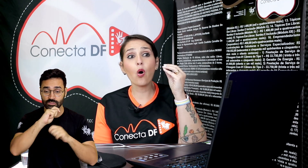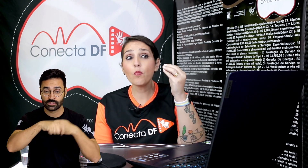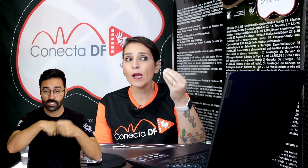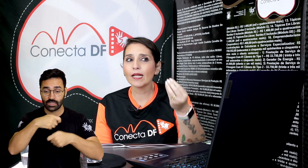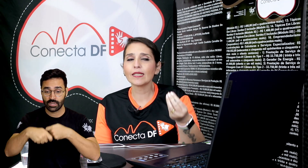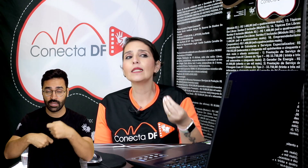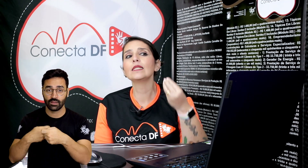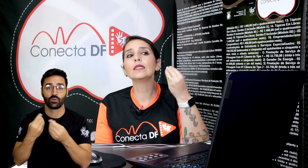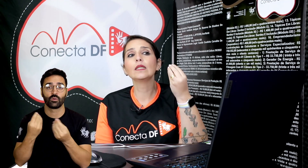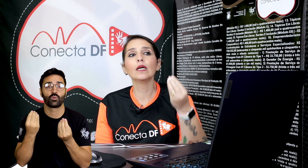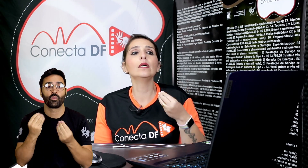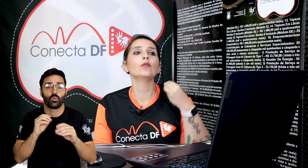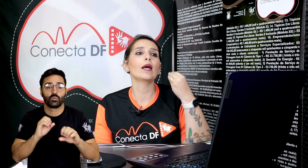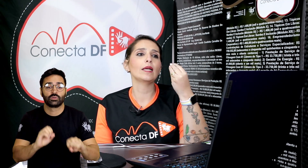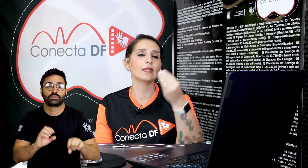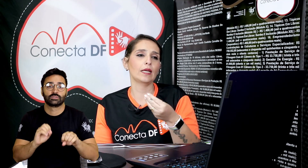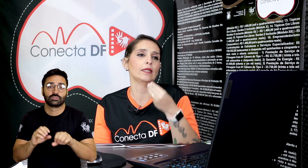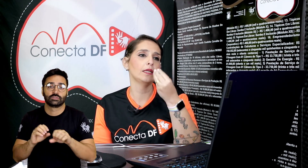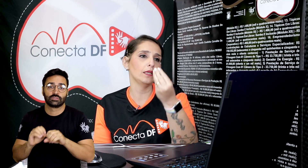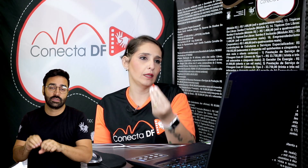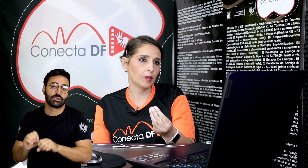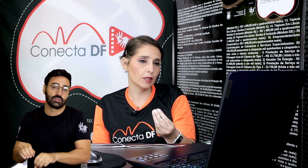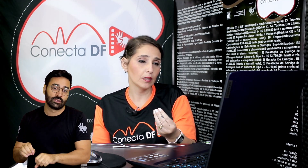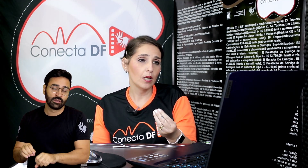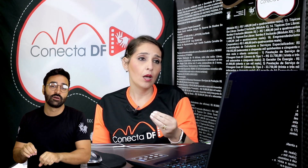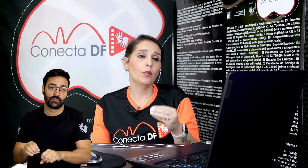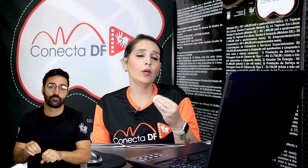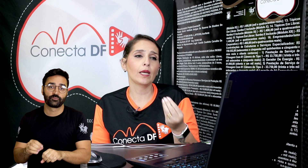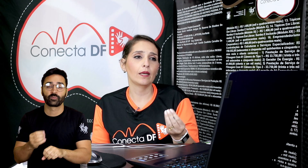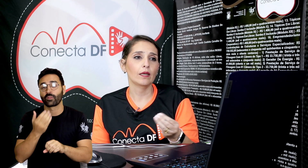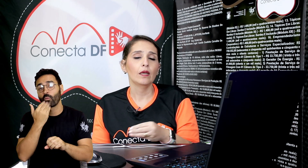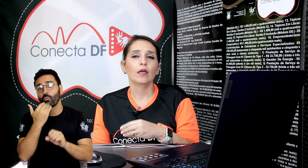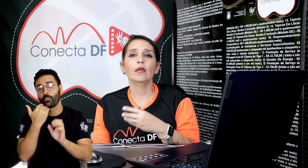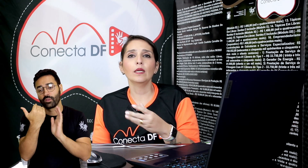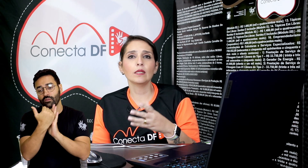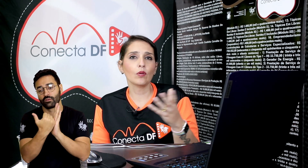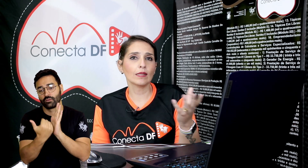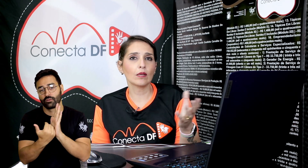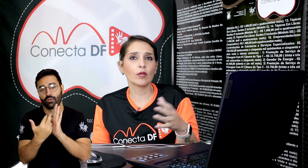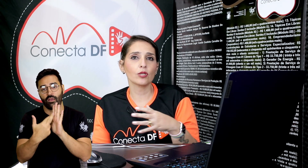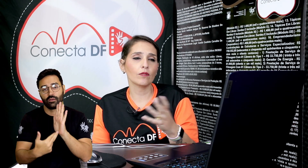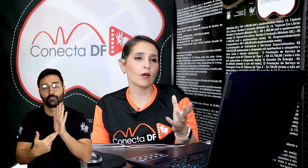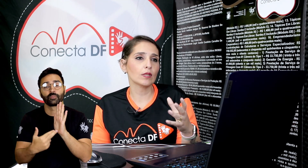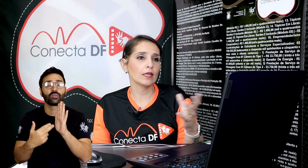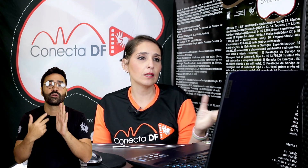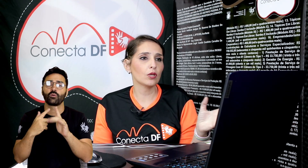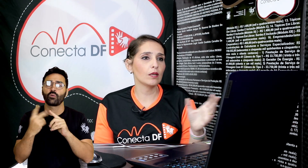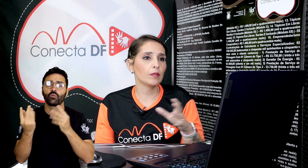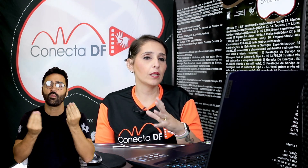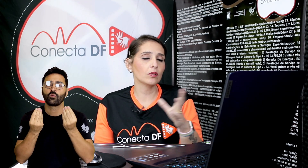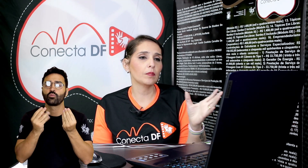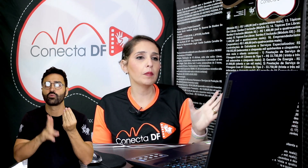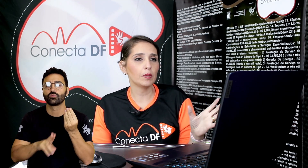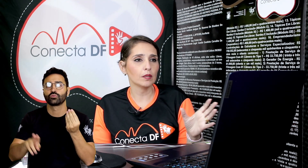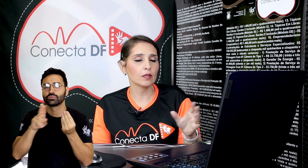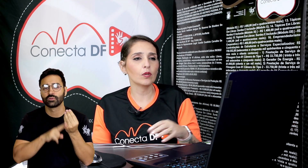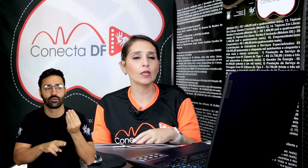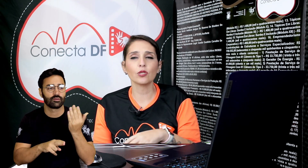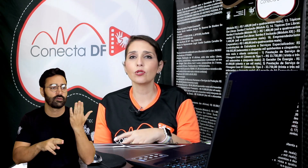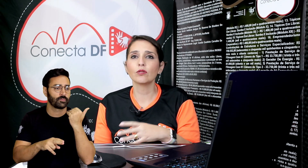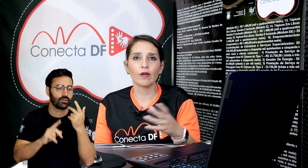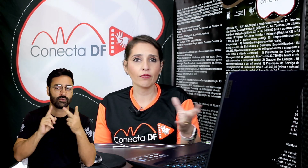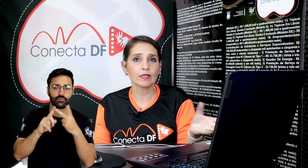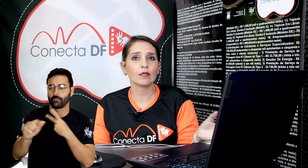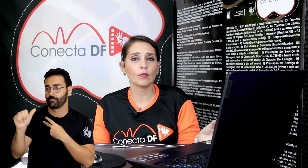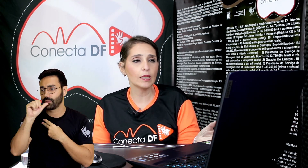em como ela está ensinando a receita em libras. Por quê? Em que situação que a gente vai usar esses de alimentos e bebidas? Quando a